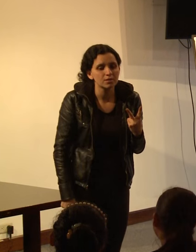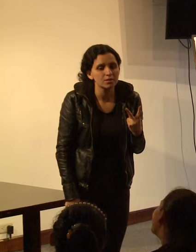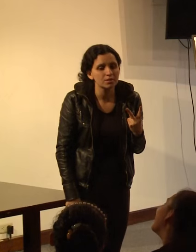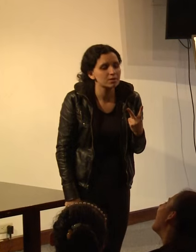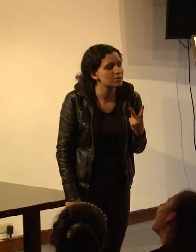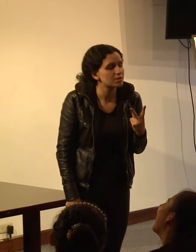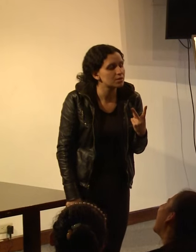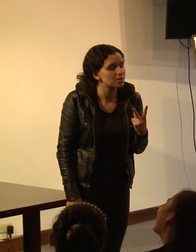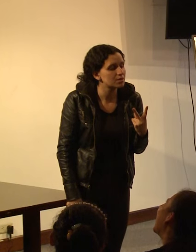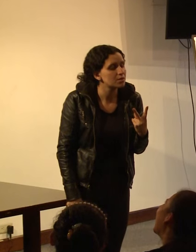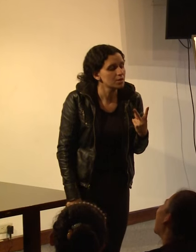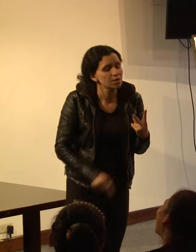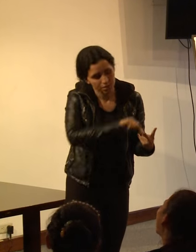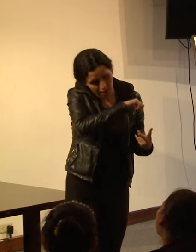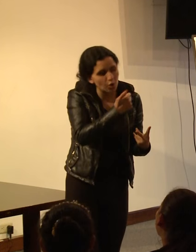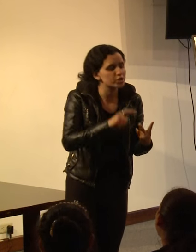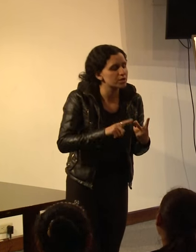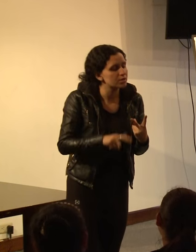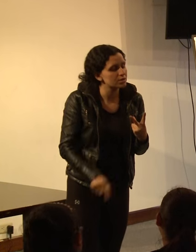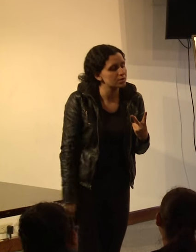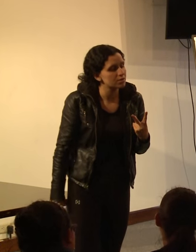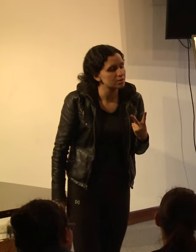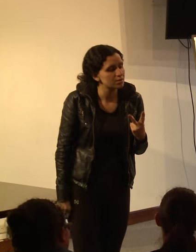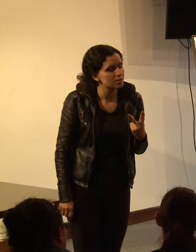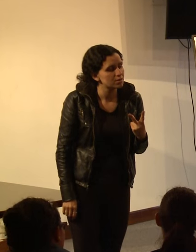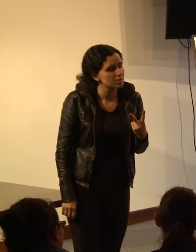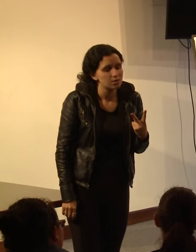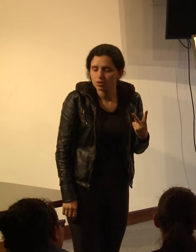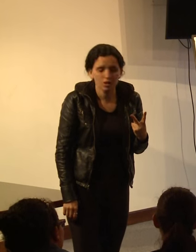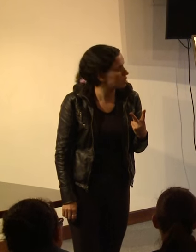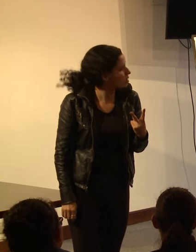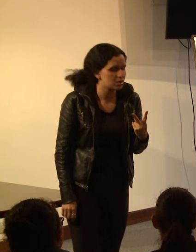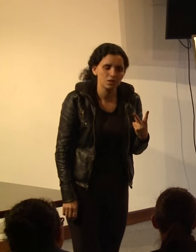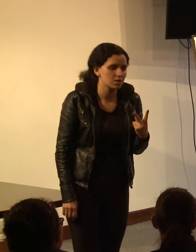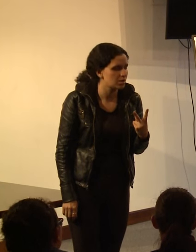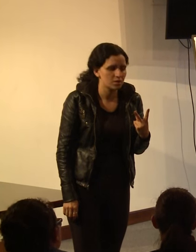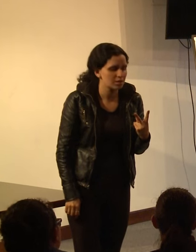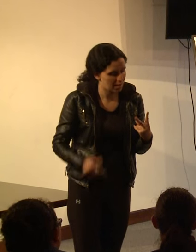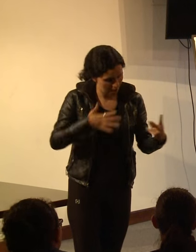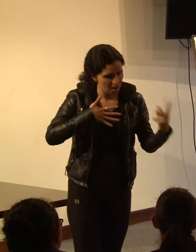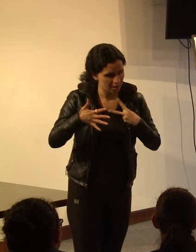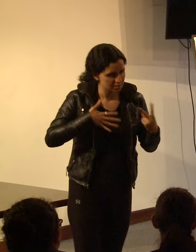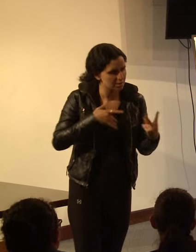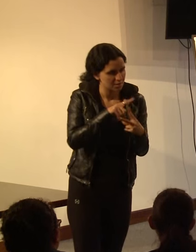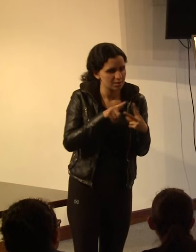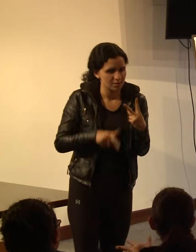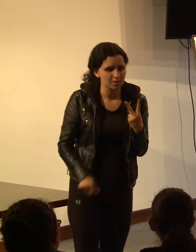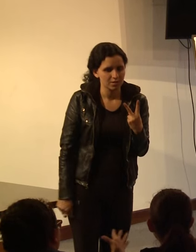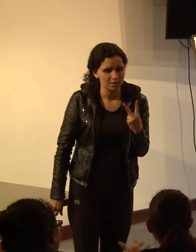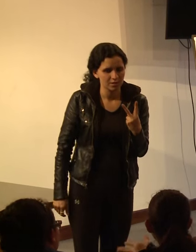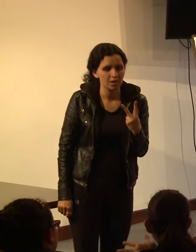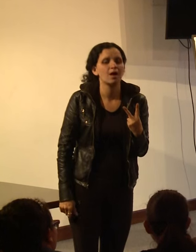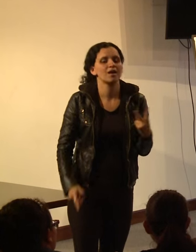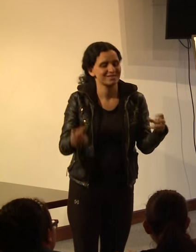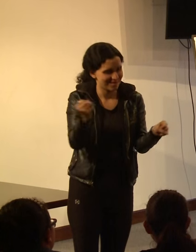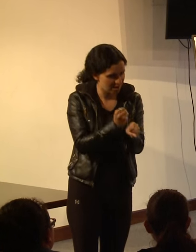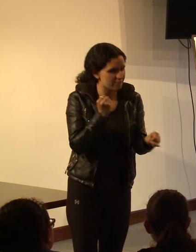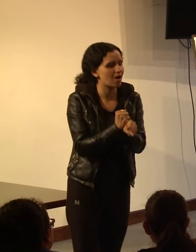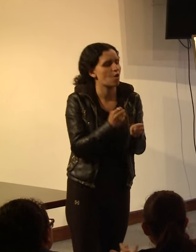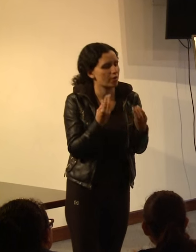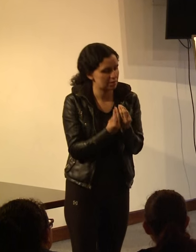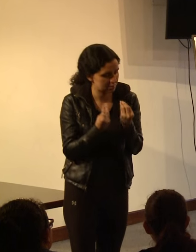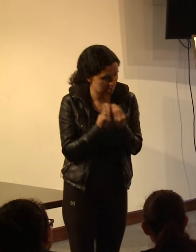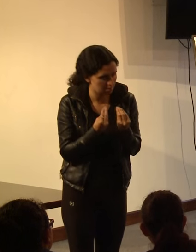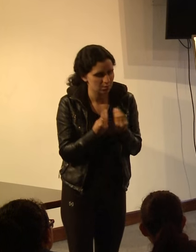si nosotros dos vamos a hacer algo y yo con este físico bien malito, entonces digo, no, yo solamente voy a poder correr de aquí hasta allá 15 veces, pero tú